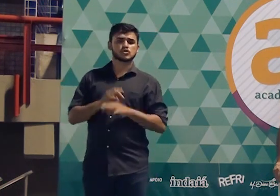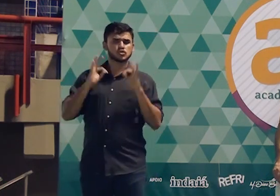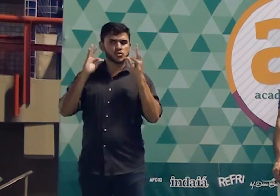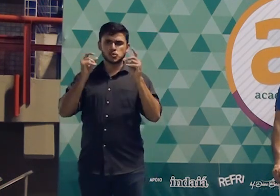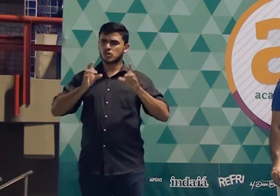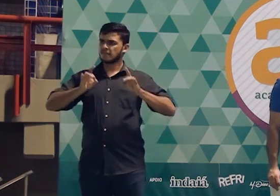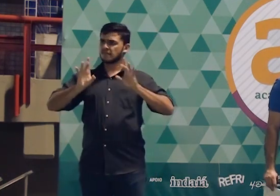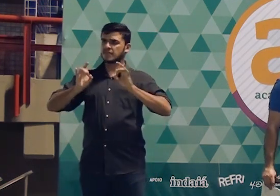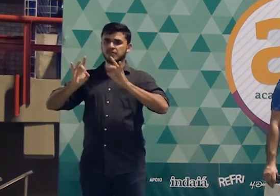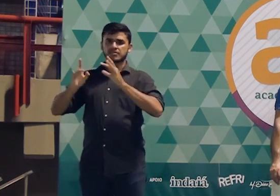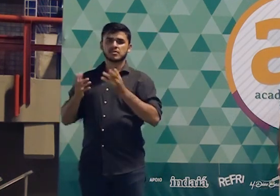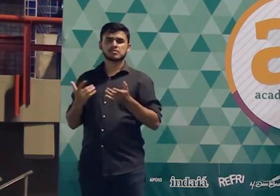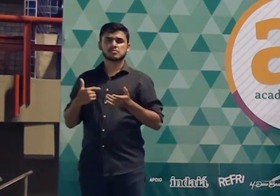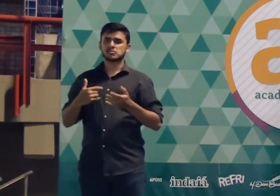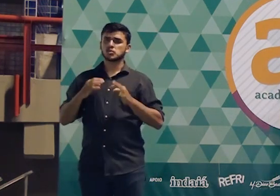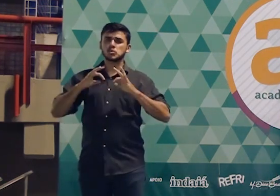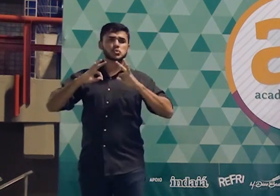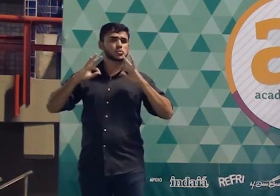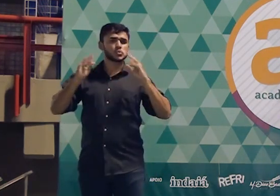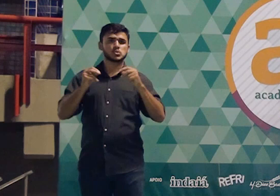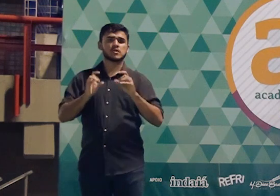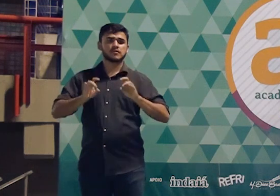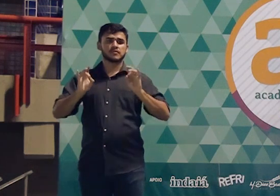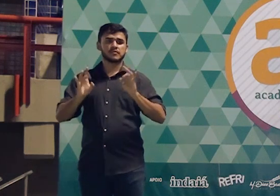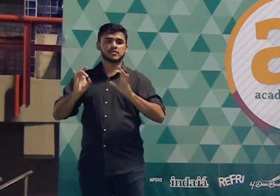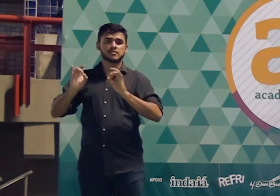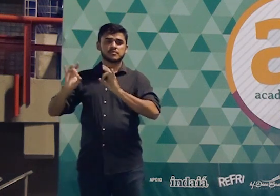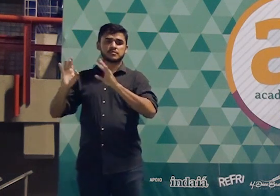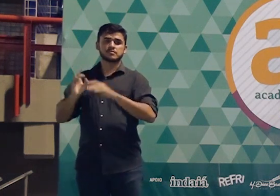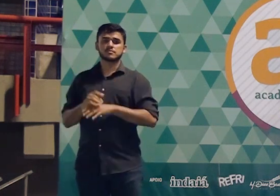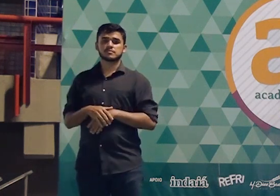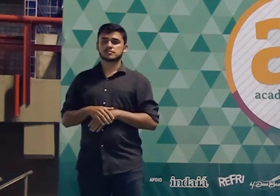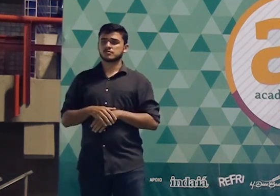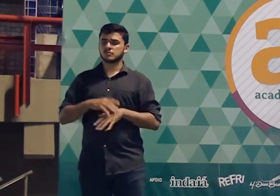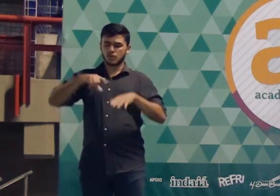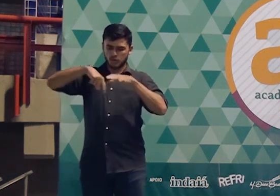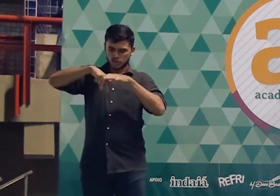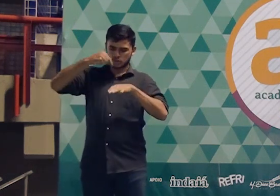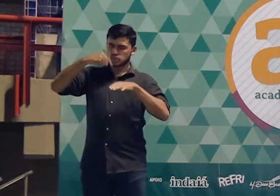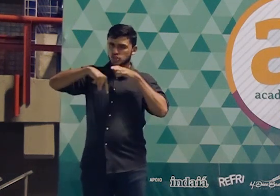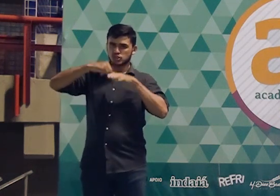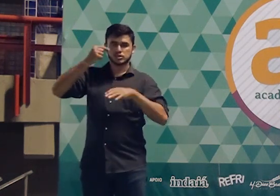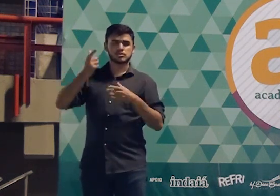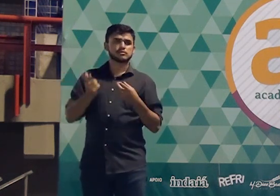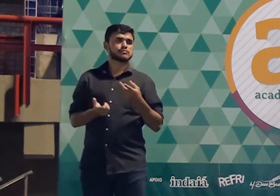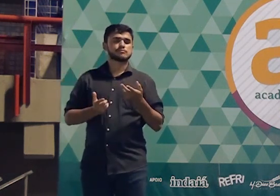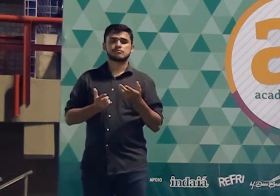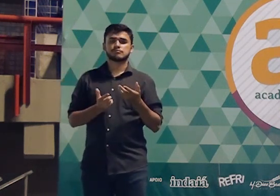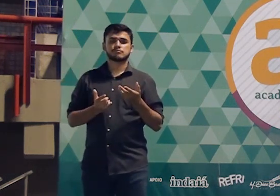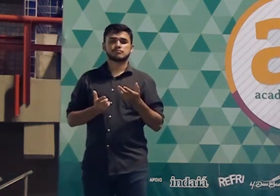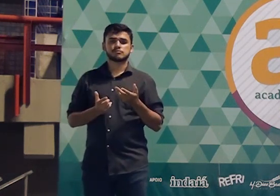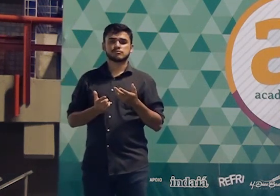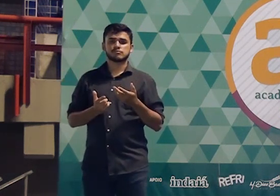Tudo. O que o senhor imaginar veio de lá, meu filho. Tá? De xilito, né,